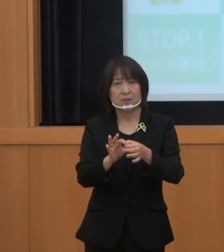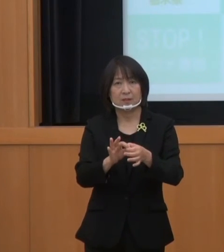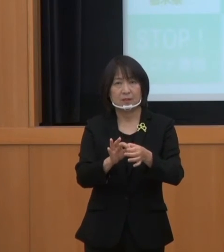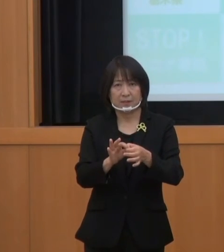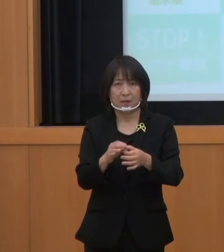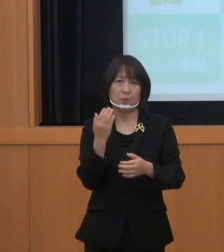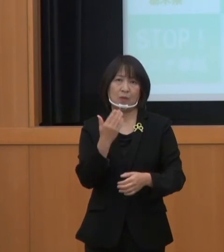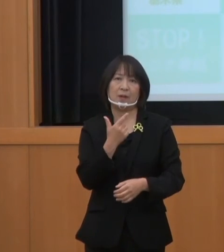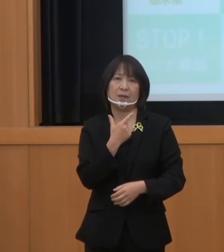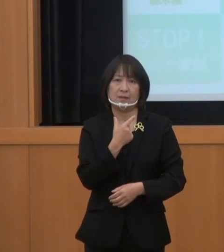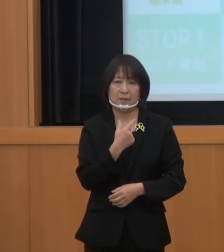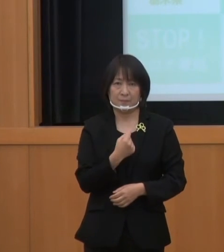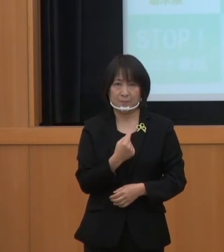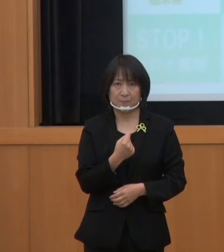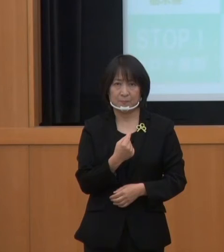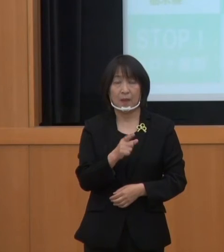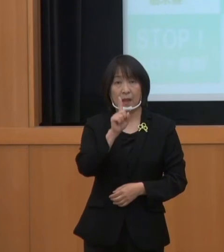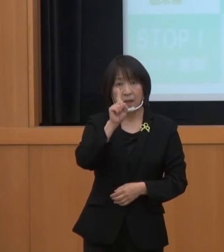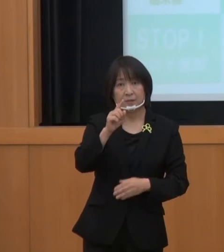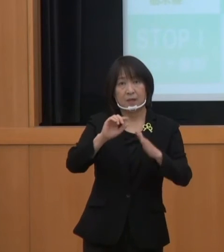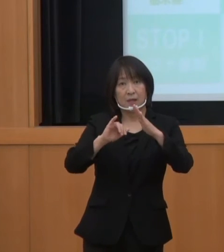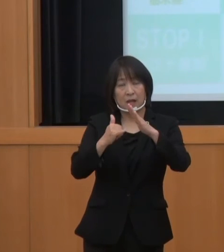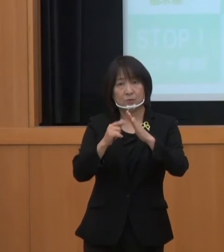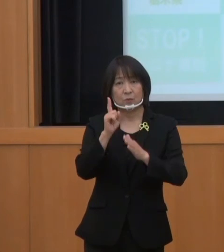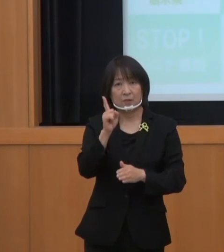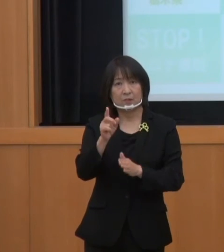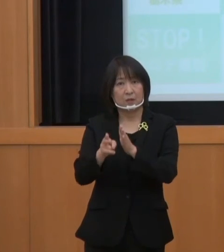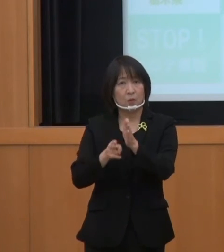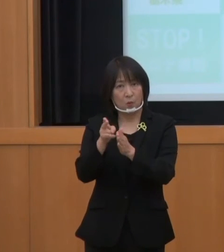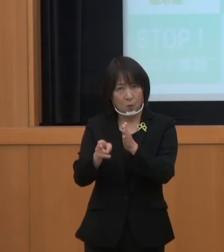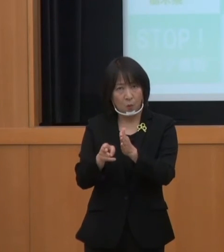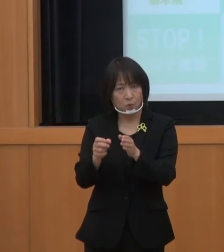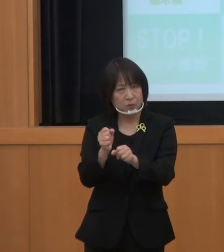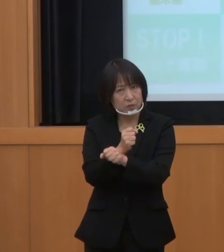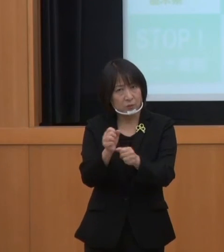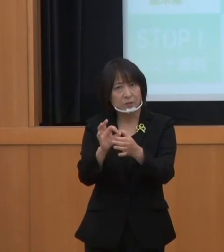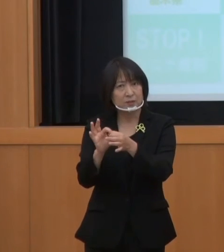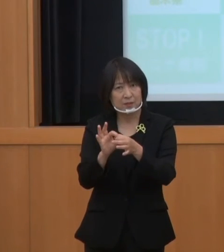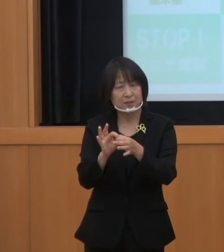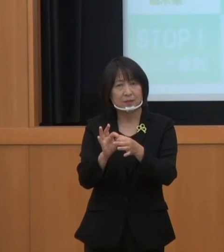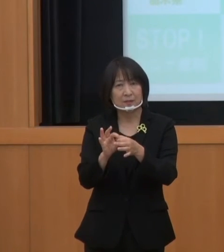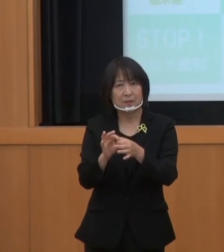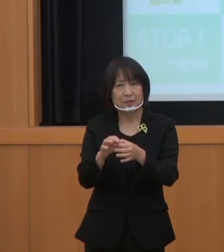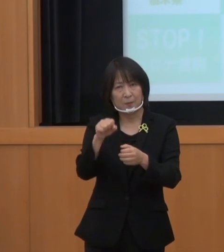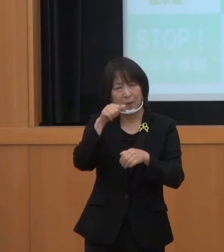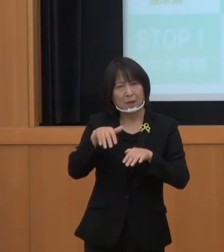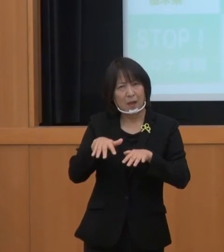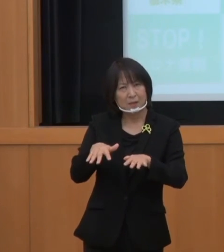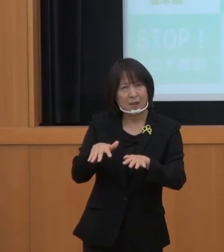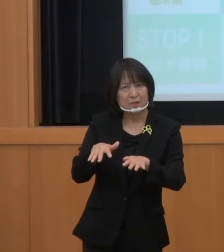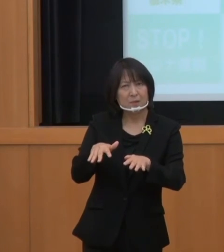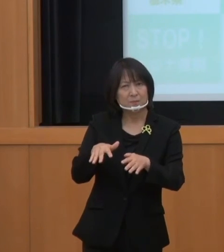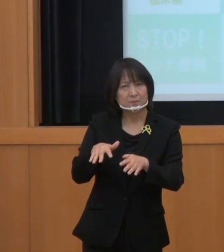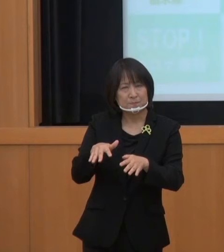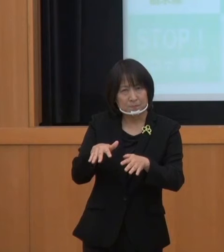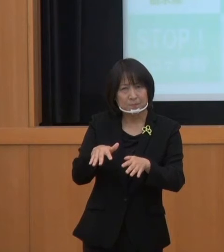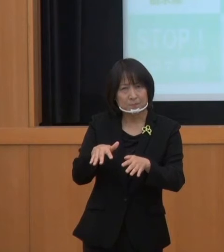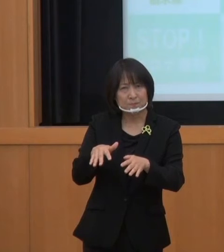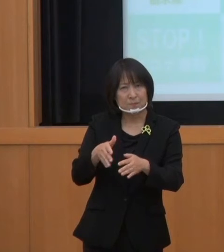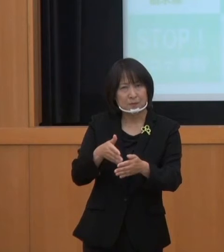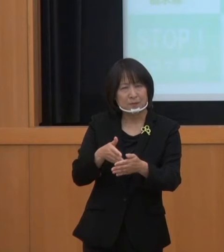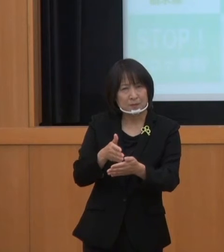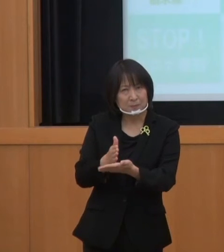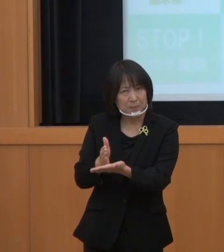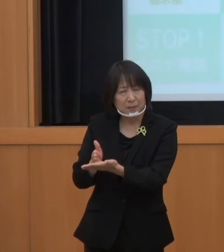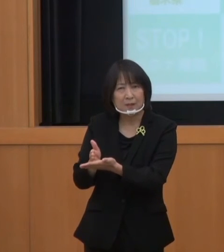。一家族一旅行の事業などですね、なかなか感染拡大が落ち着かないと支援策は打てないものかと